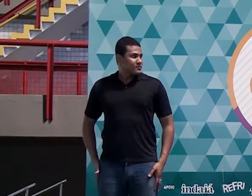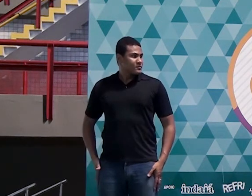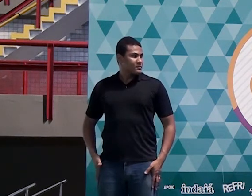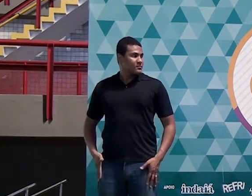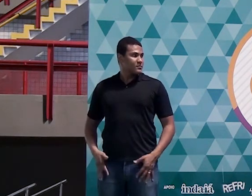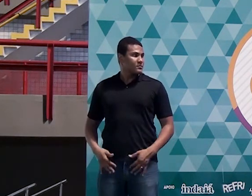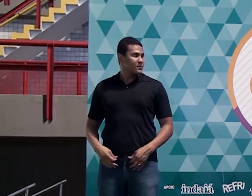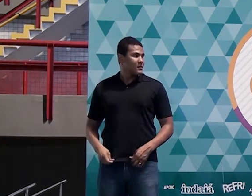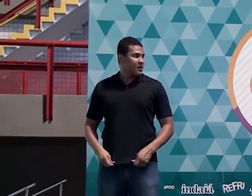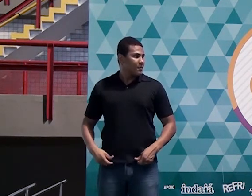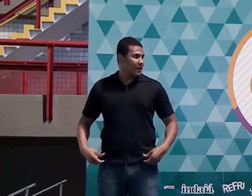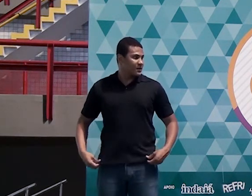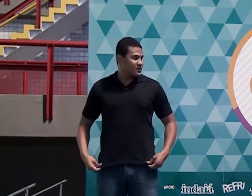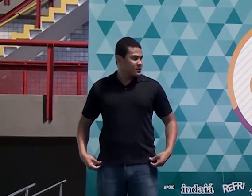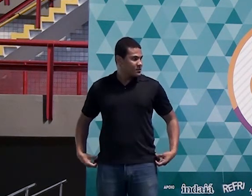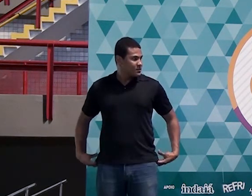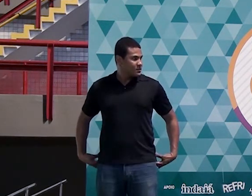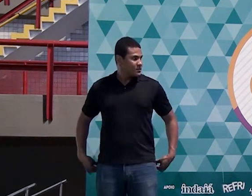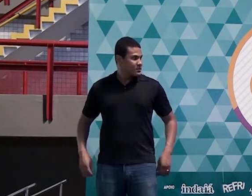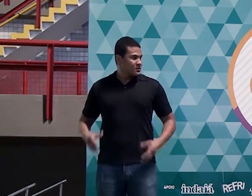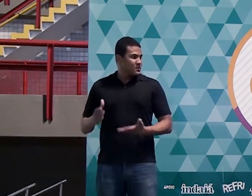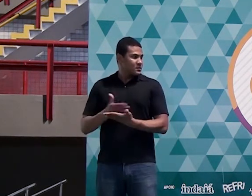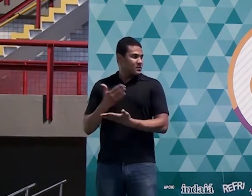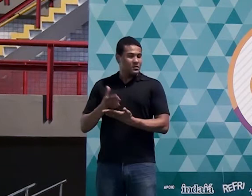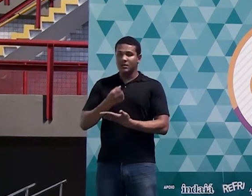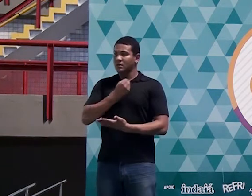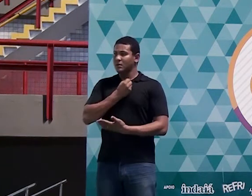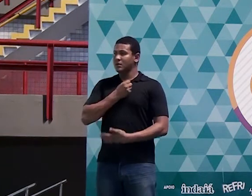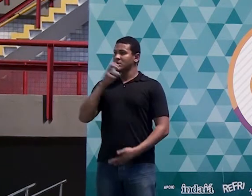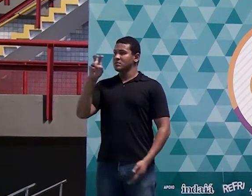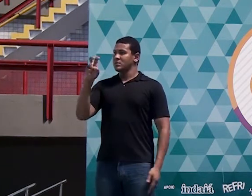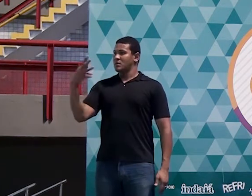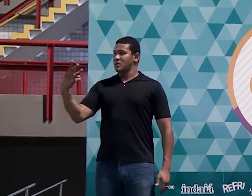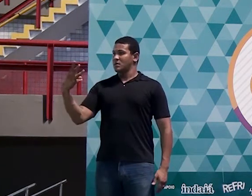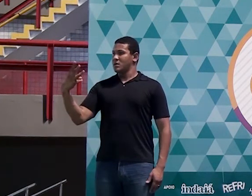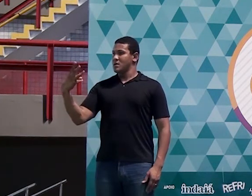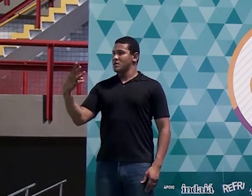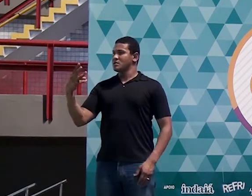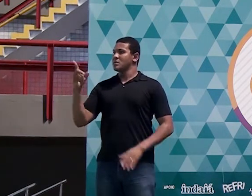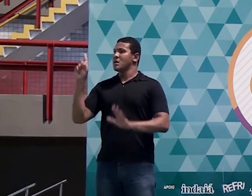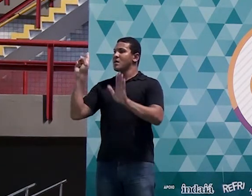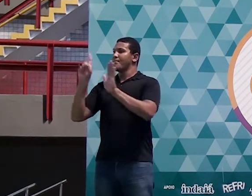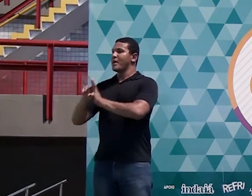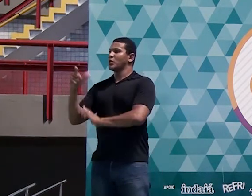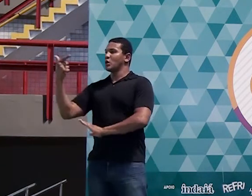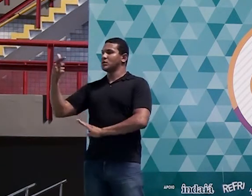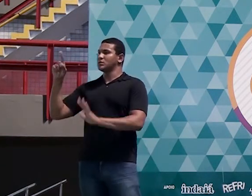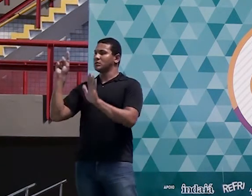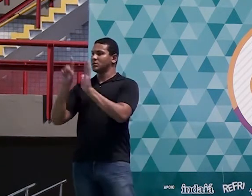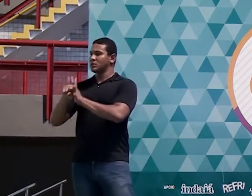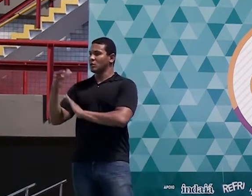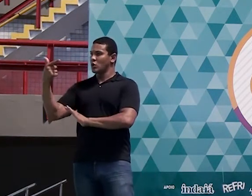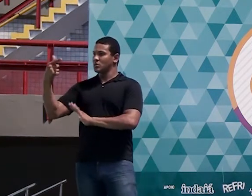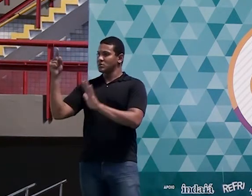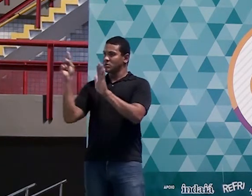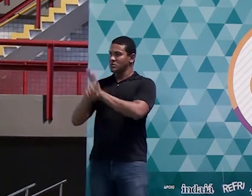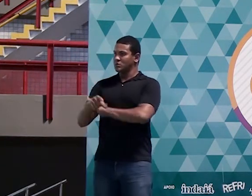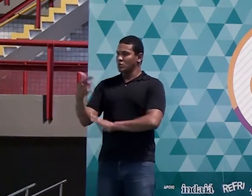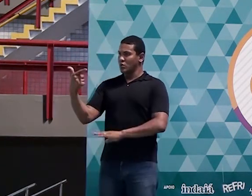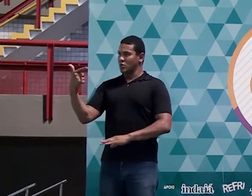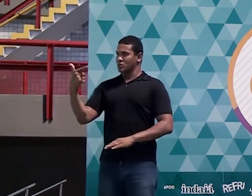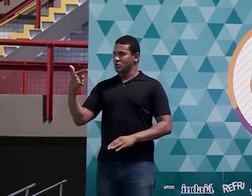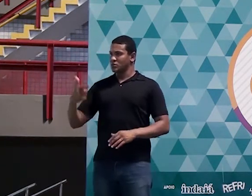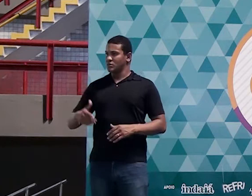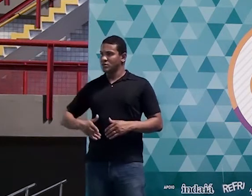2ª questão. Na página 53. Tá só a introdução aqui, na